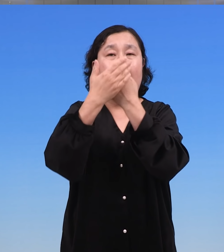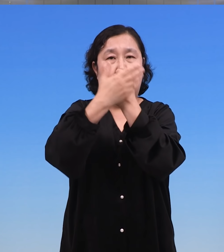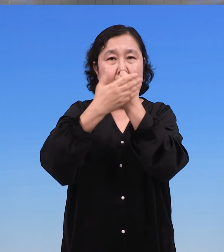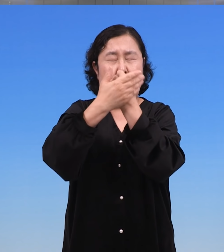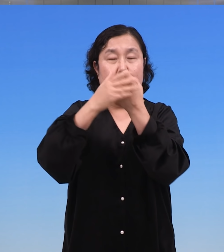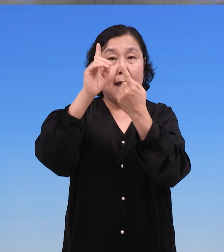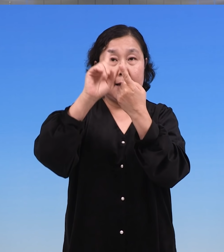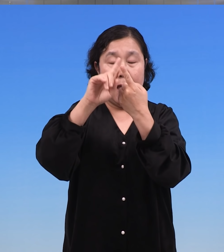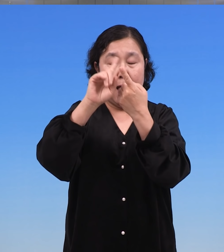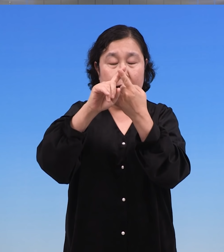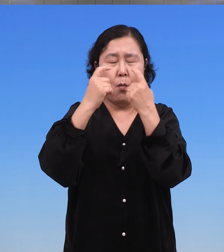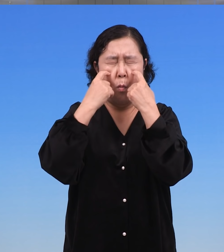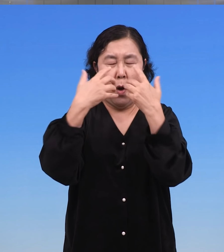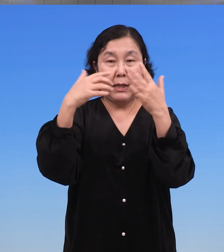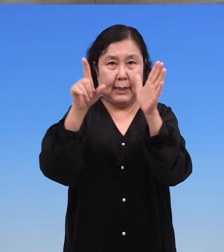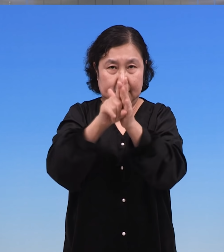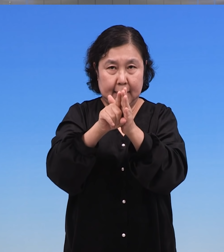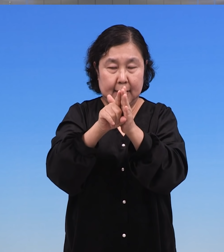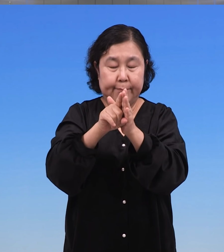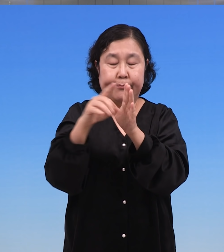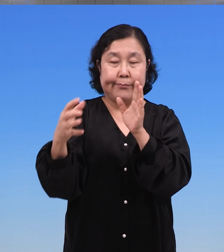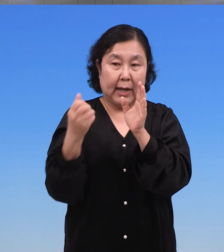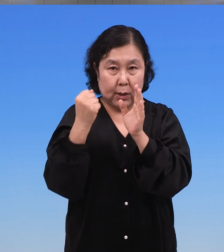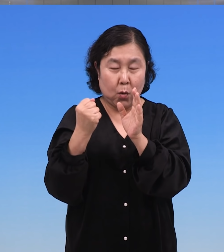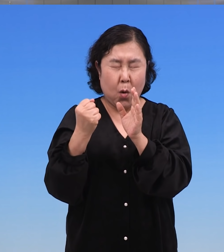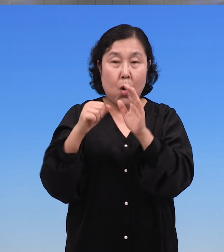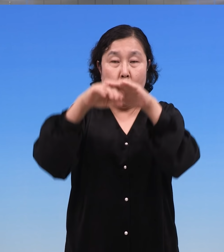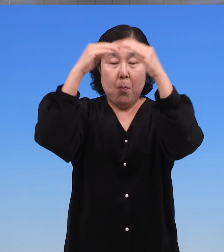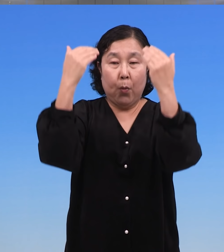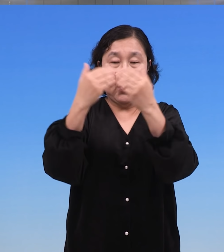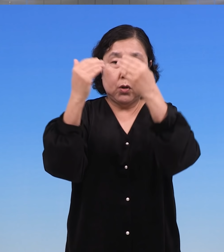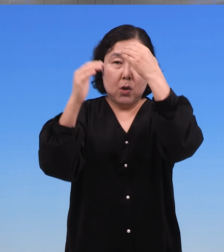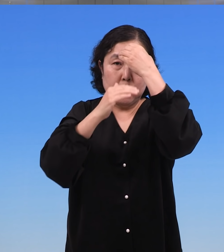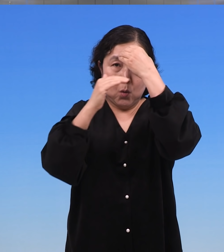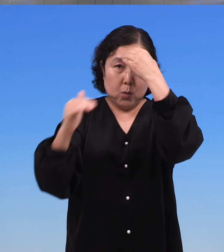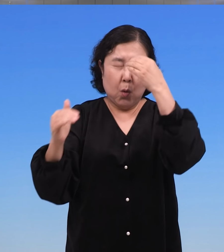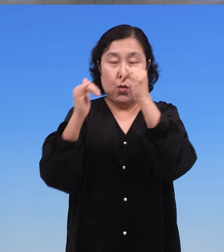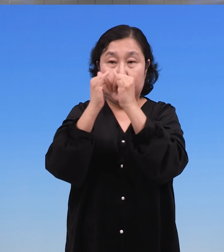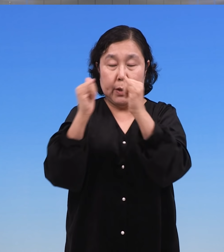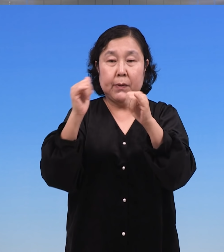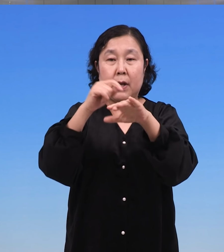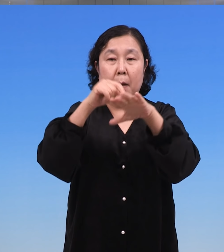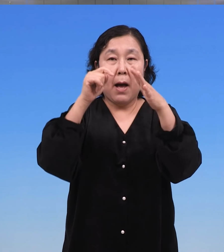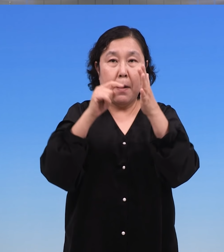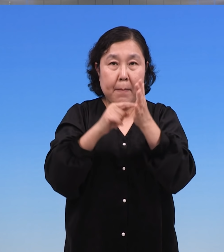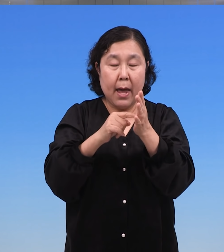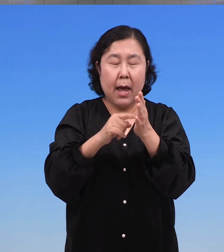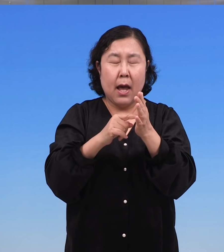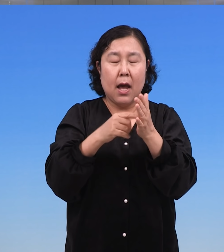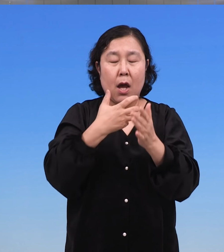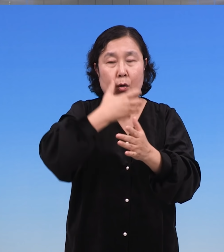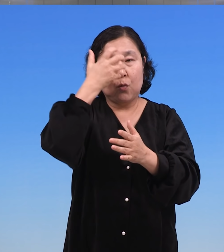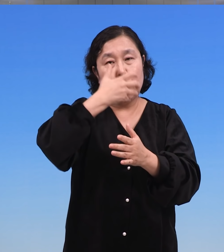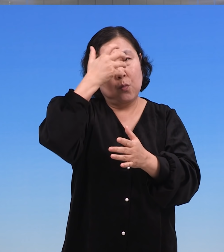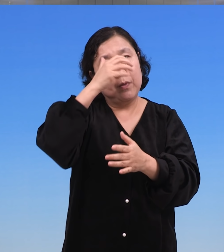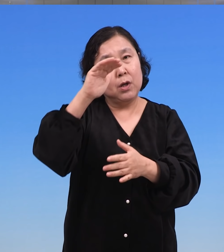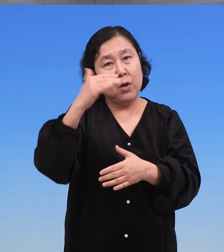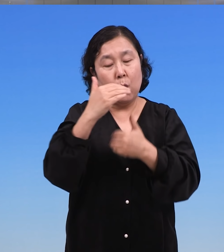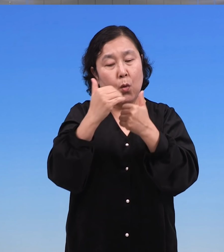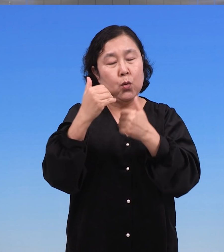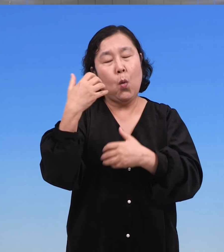은혜에 대한 확신으로 이것이 모든 성도님들 마음에 정말 꿈으로 소명으로 그렇게